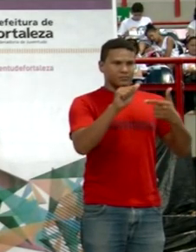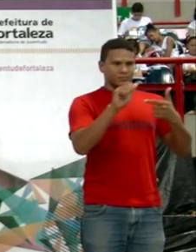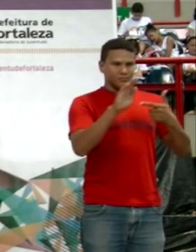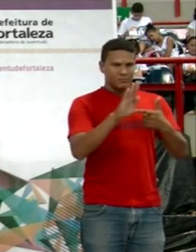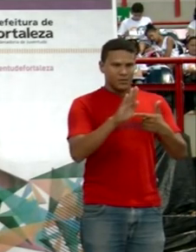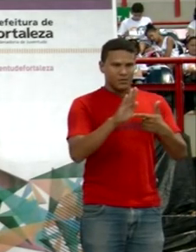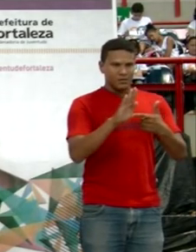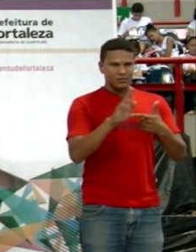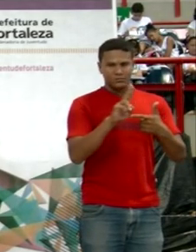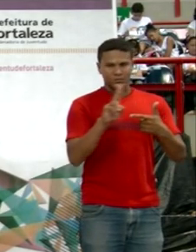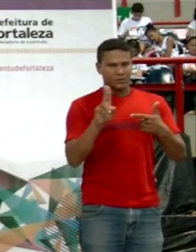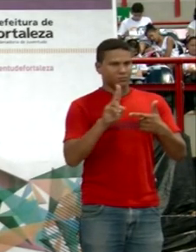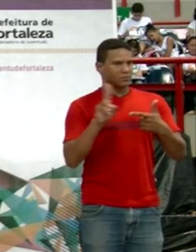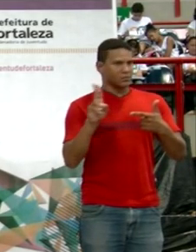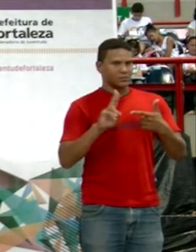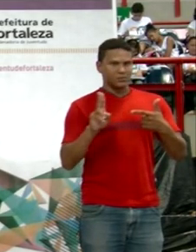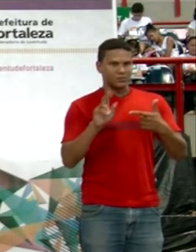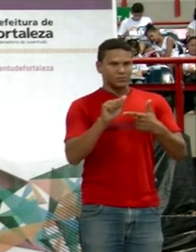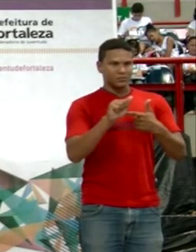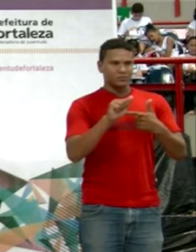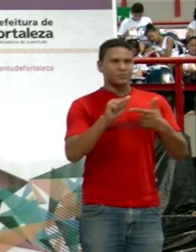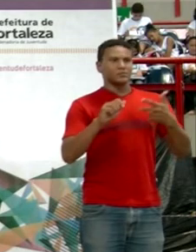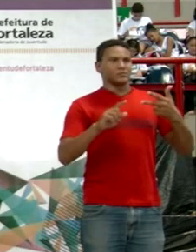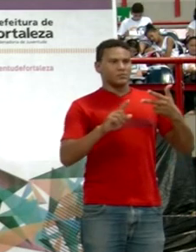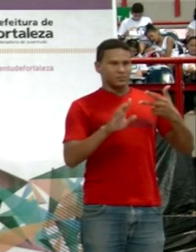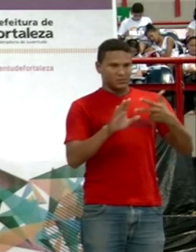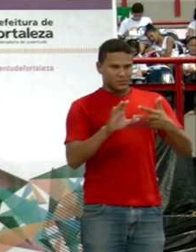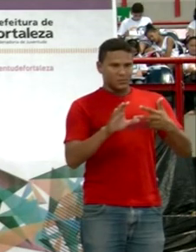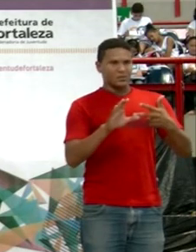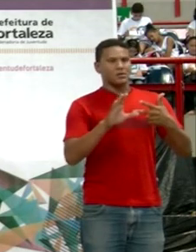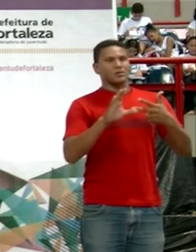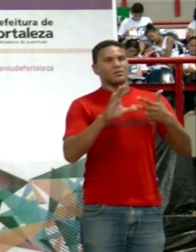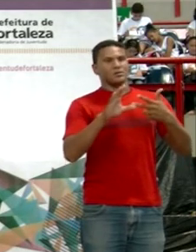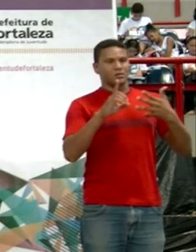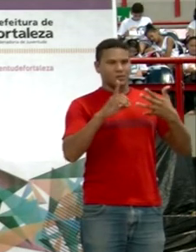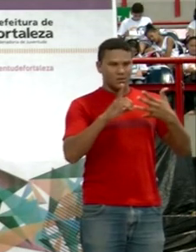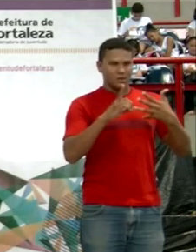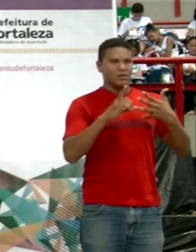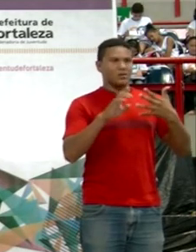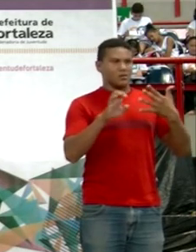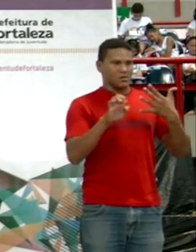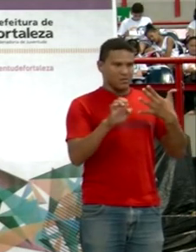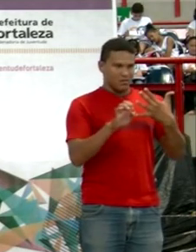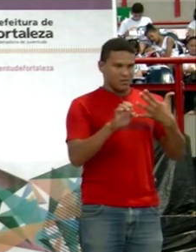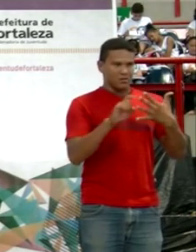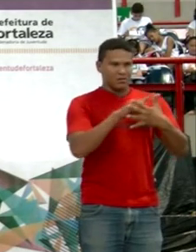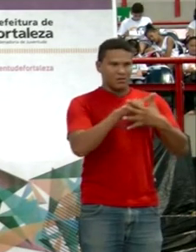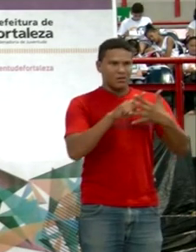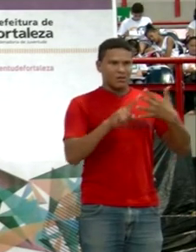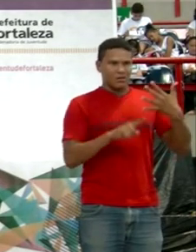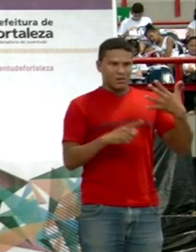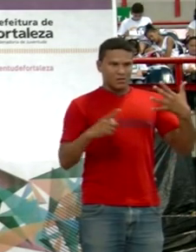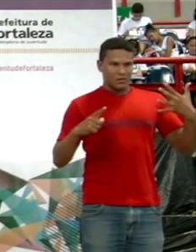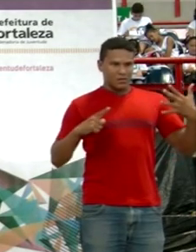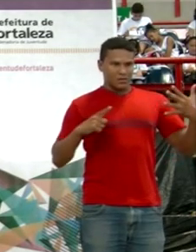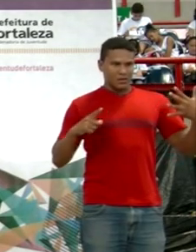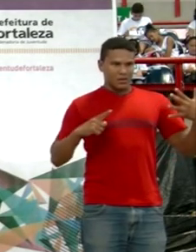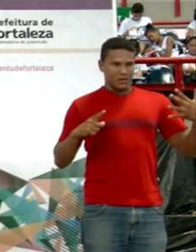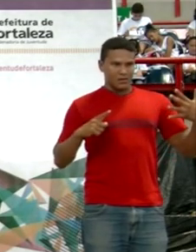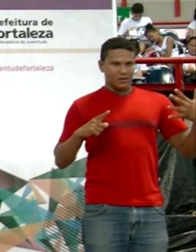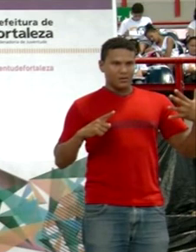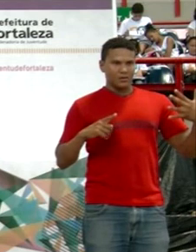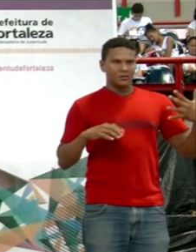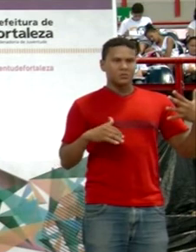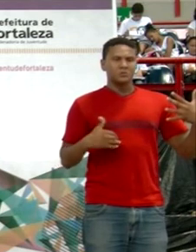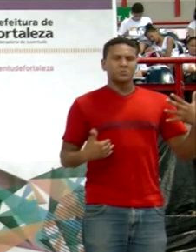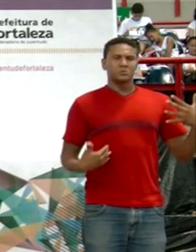amônio. C, dióxido de enxofre. D, dióxido de carbono. E, carbonato de cálcio. Professor, ele não colocou